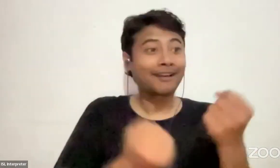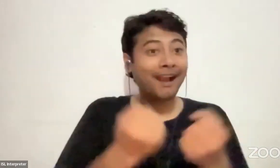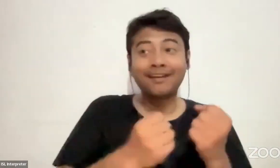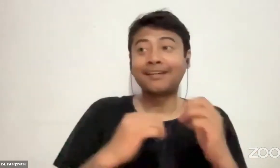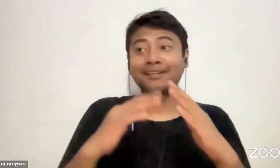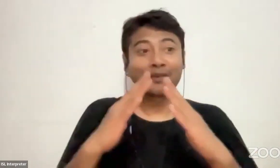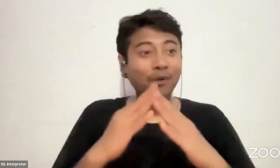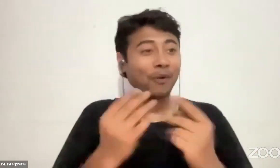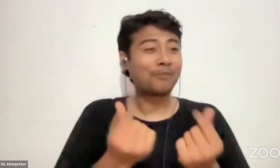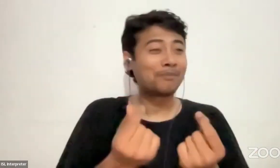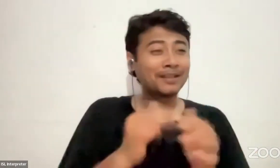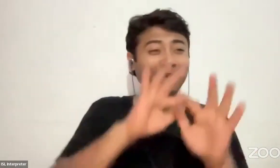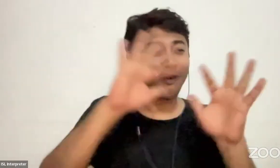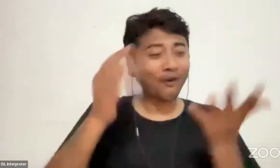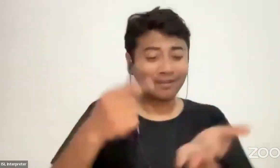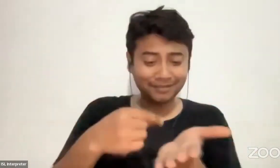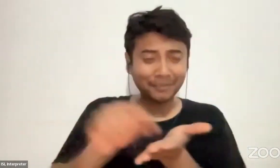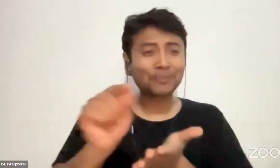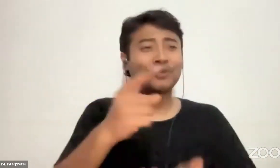हैं।